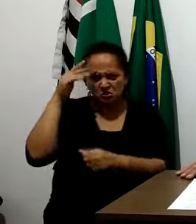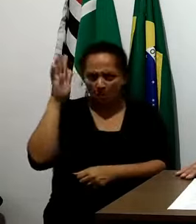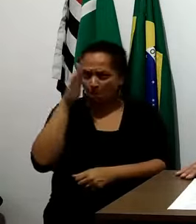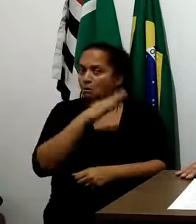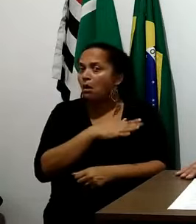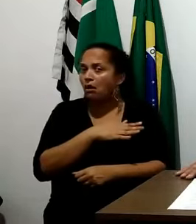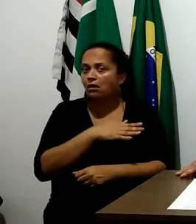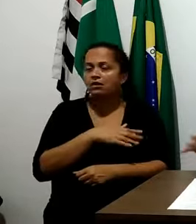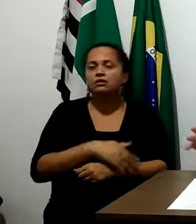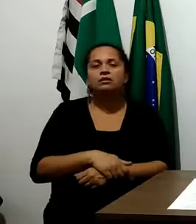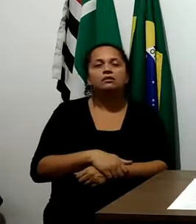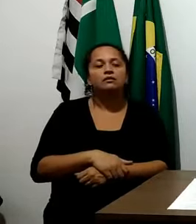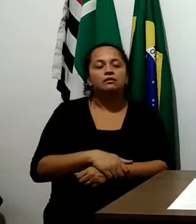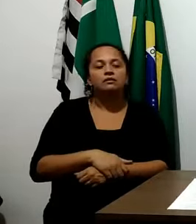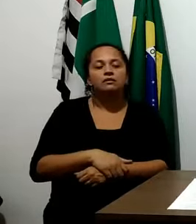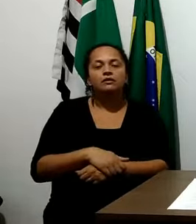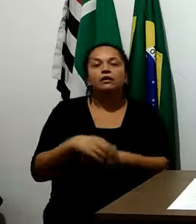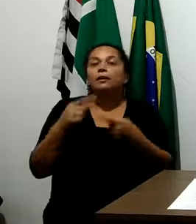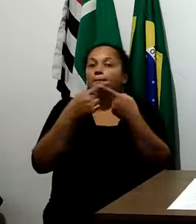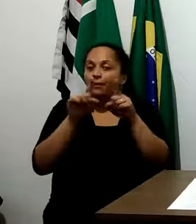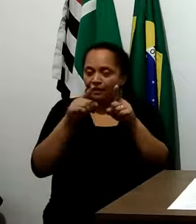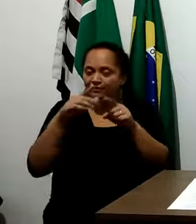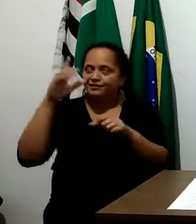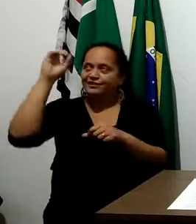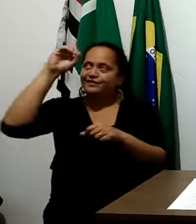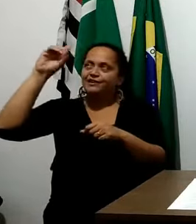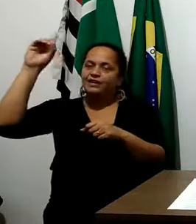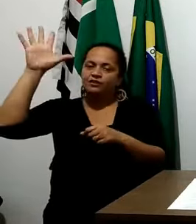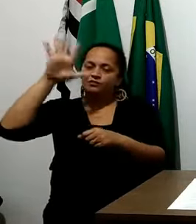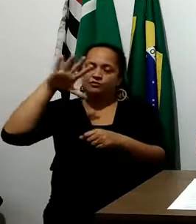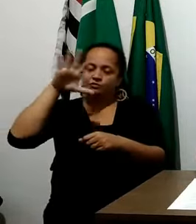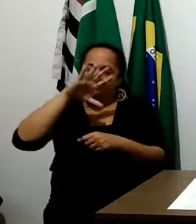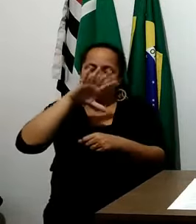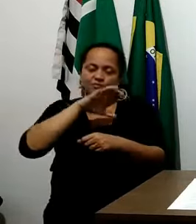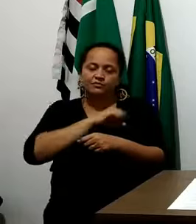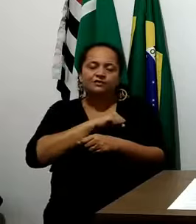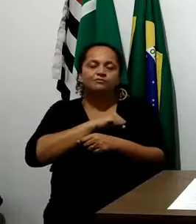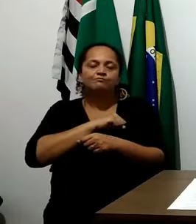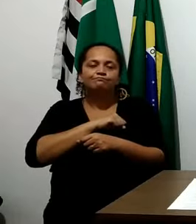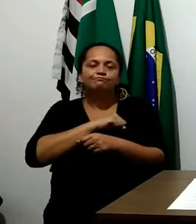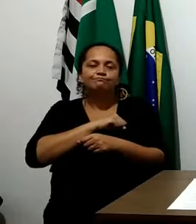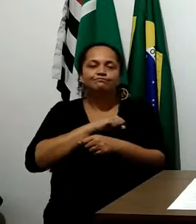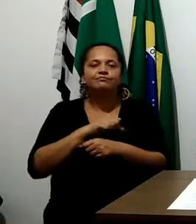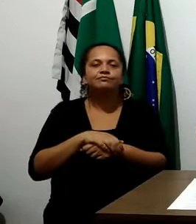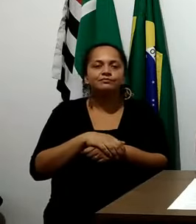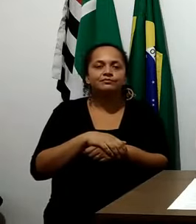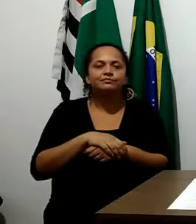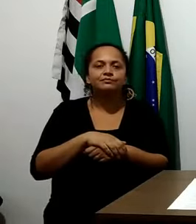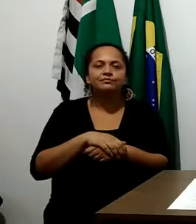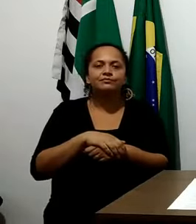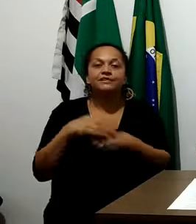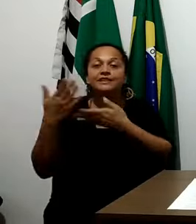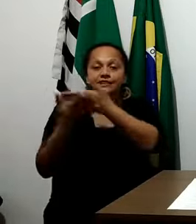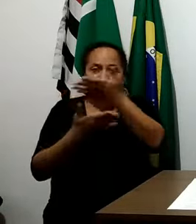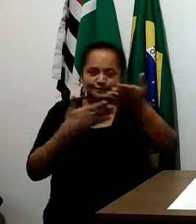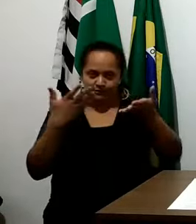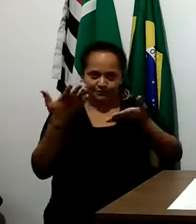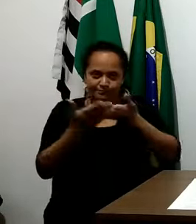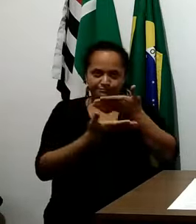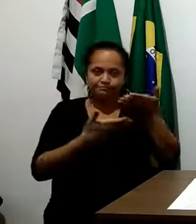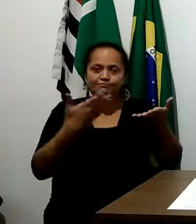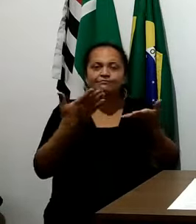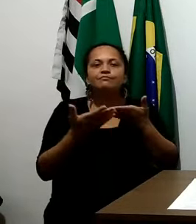segunda chance. O amor ágape de Deus, através da intercessão dele, mudou aquilo